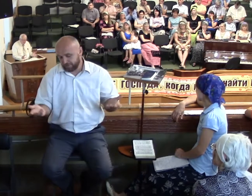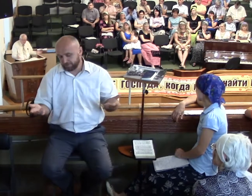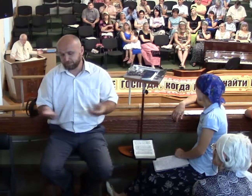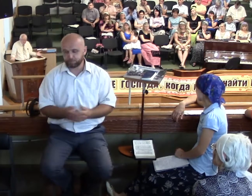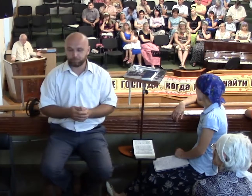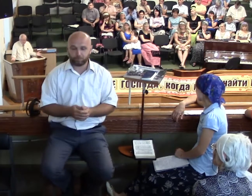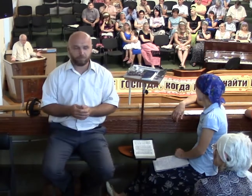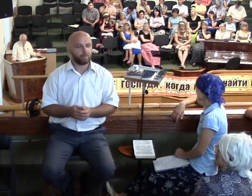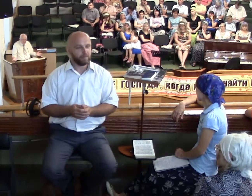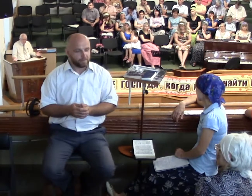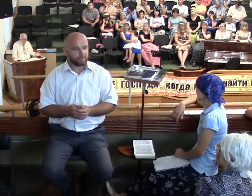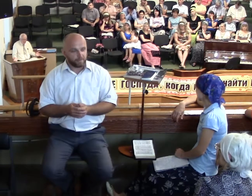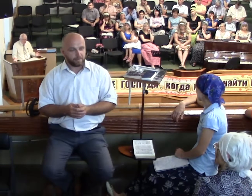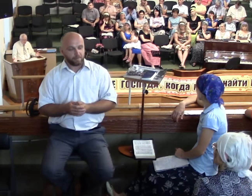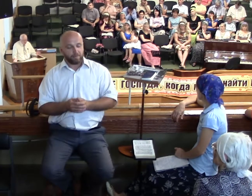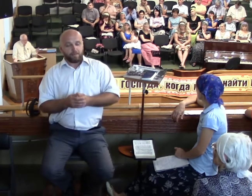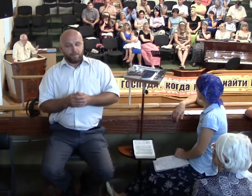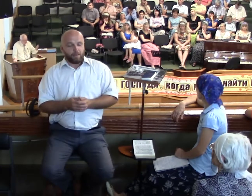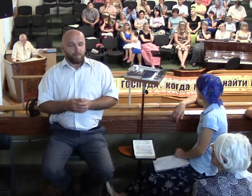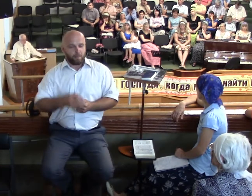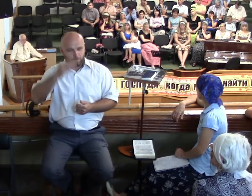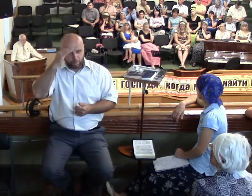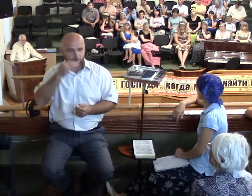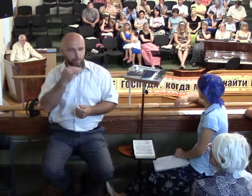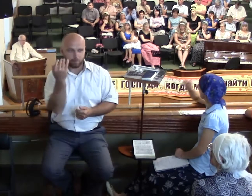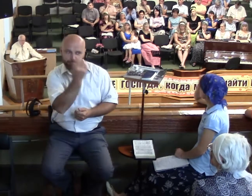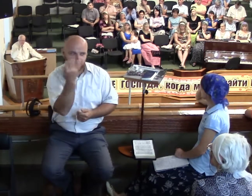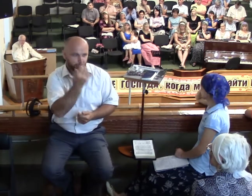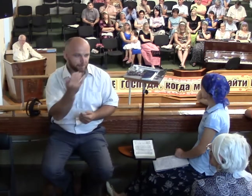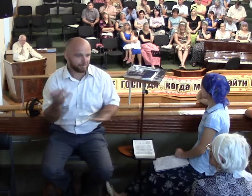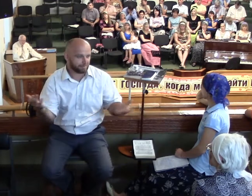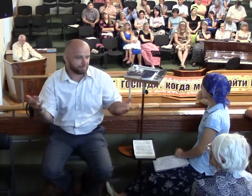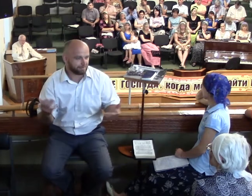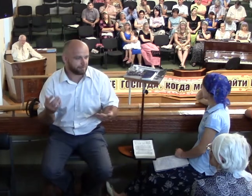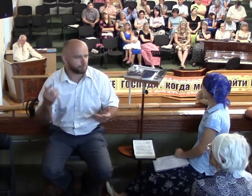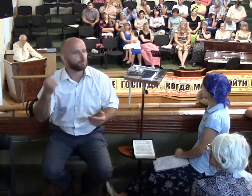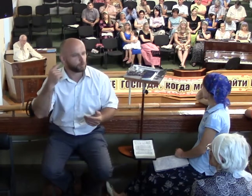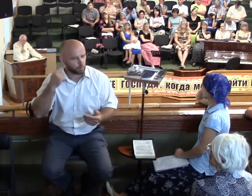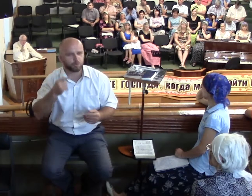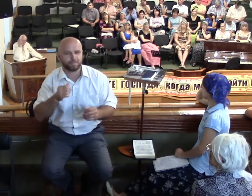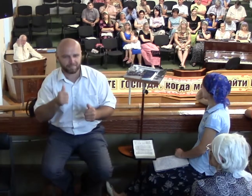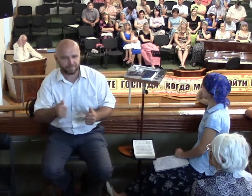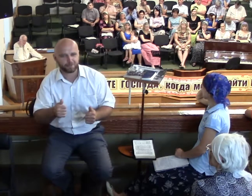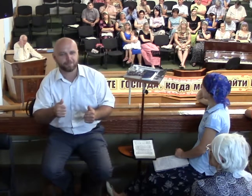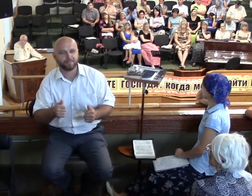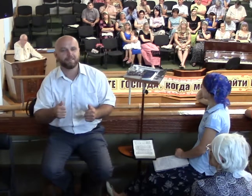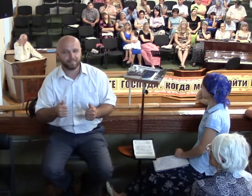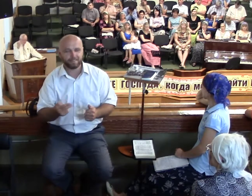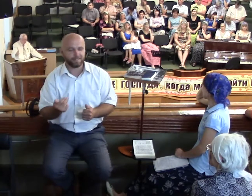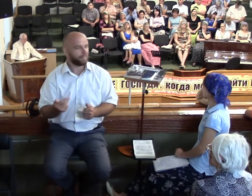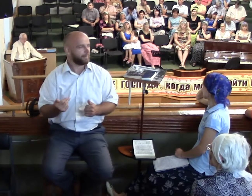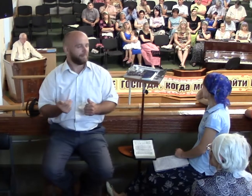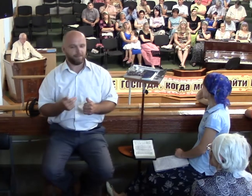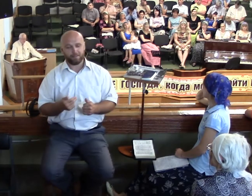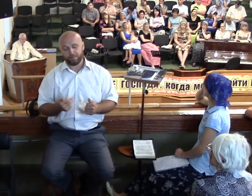Это никто не убежит вместо тебя. Но тебе дана сила, тебе дано направление, тебе дана цель, тебе показано, как ты